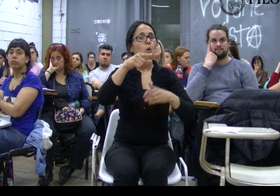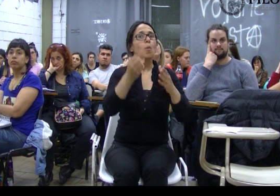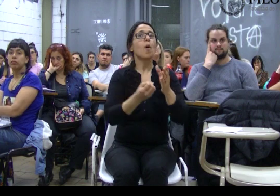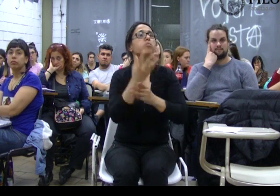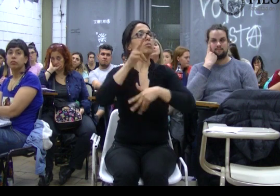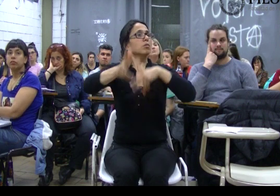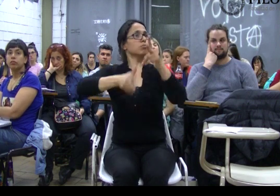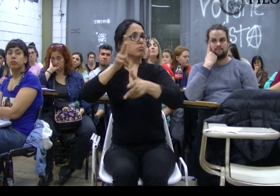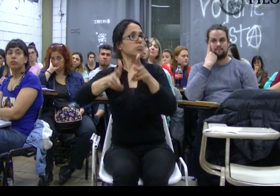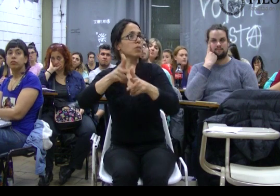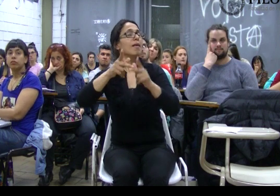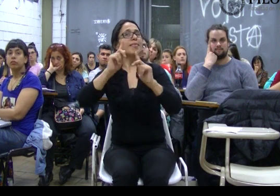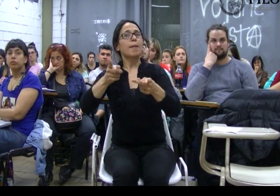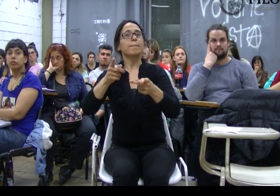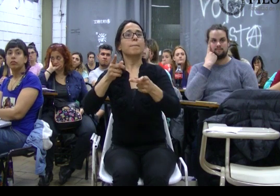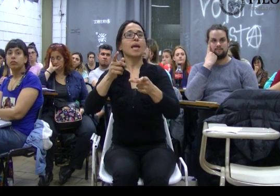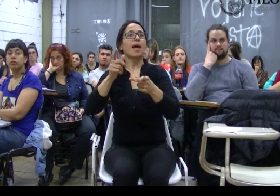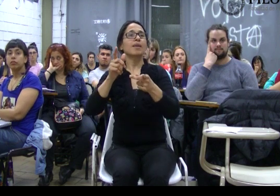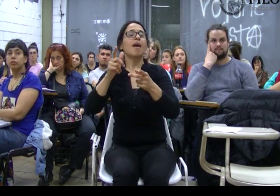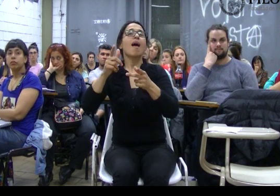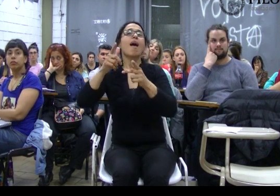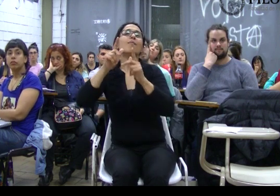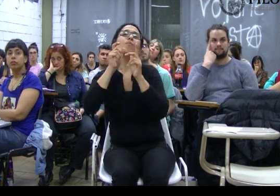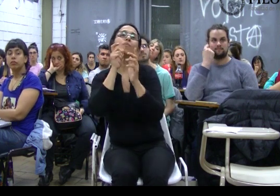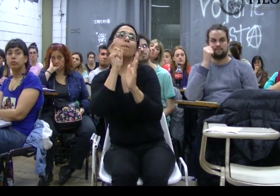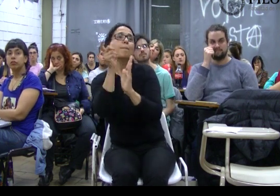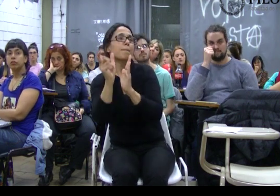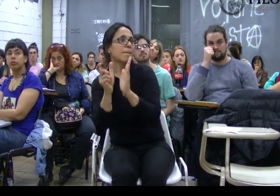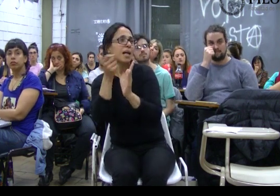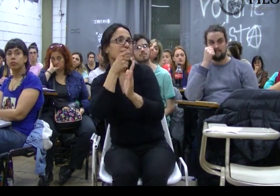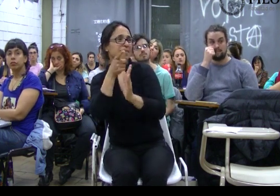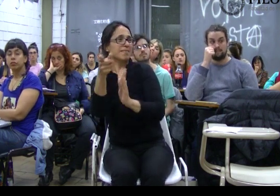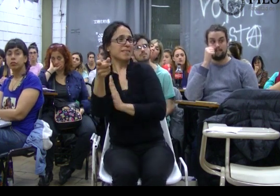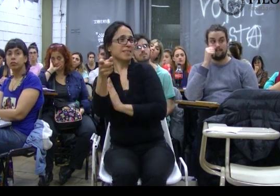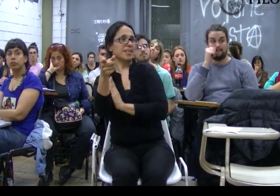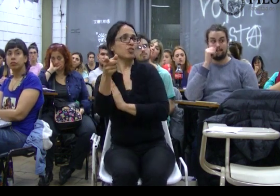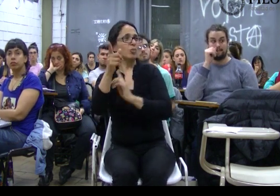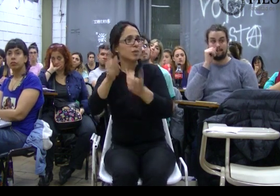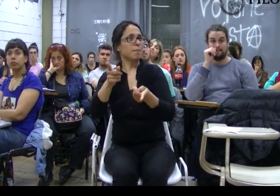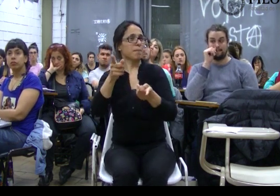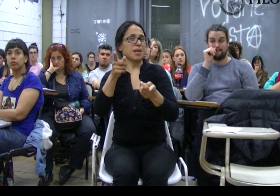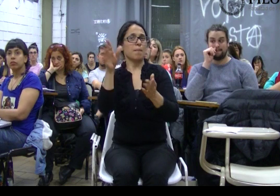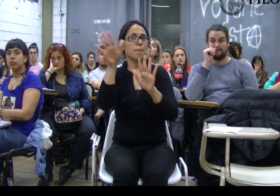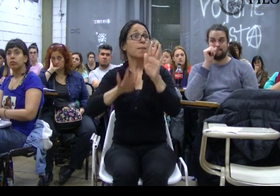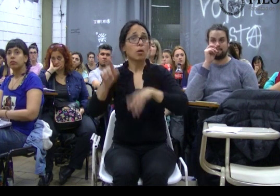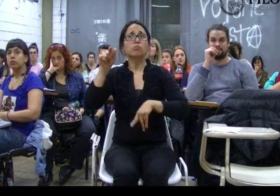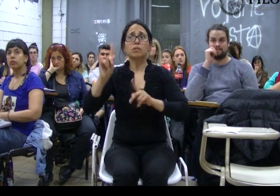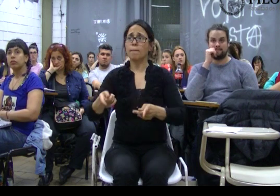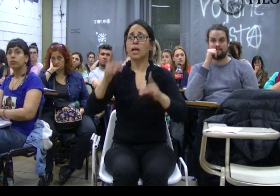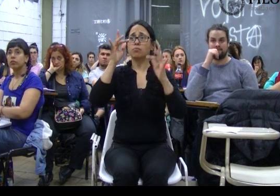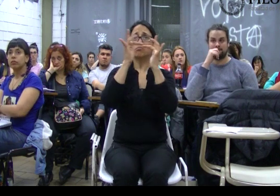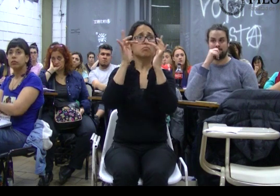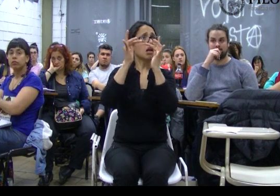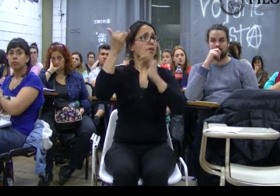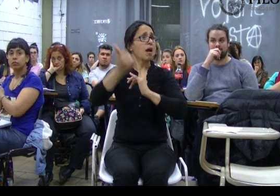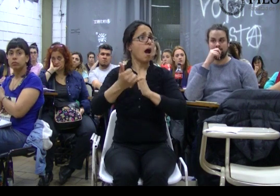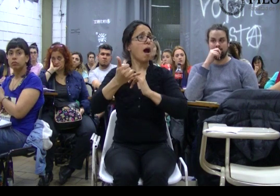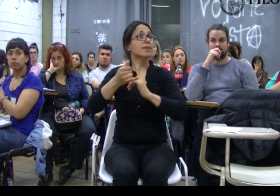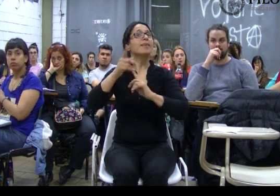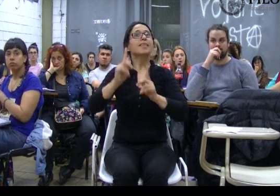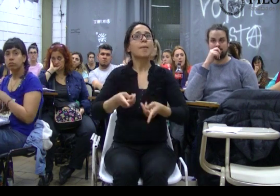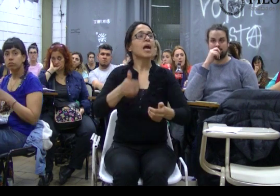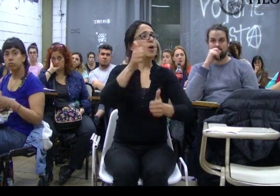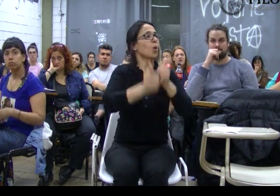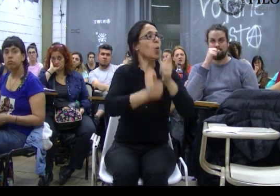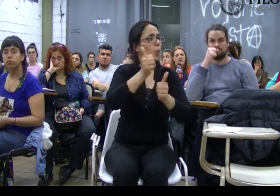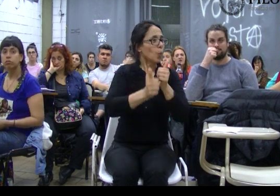de señas y lenguaje sencillo. También se puede encontrar en internet y pueden verlo. Concursos de